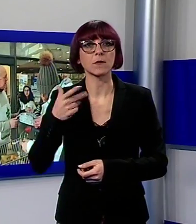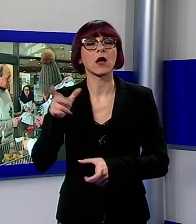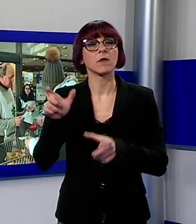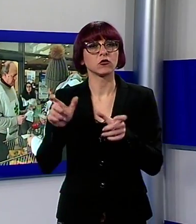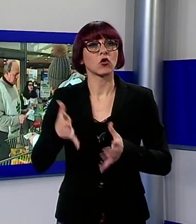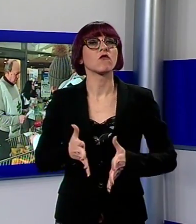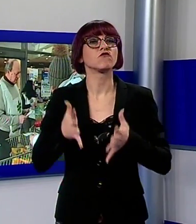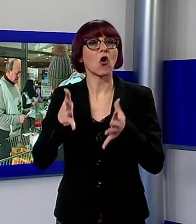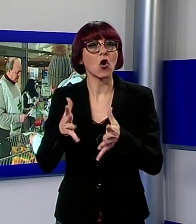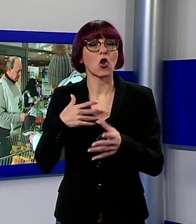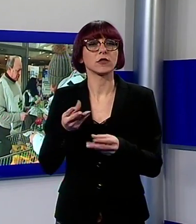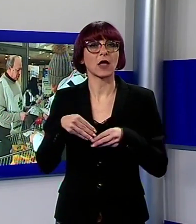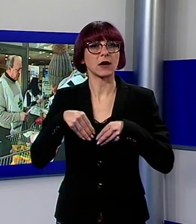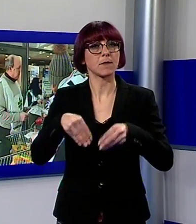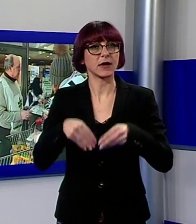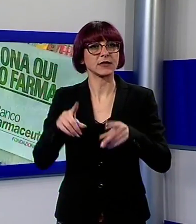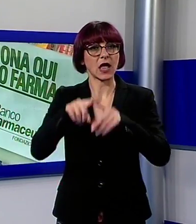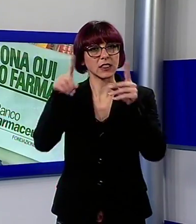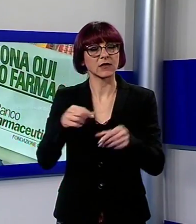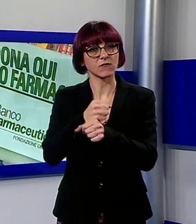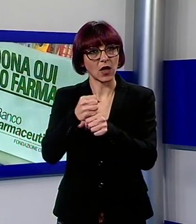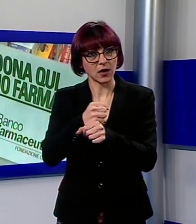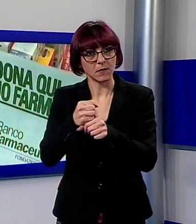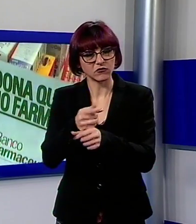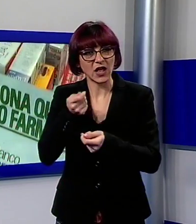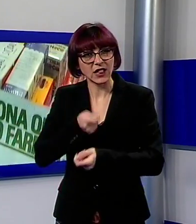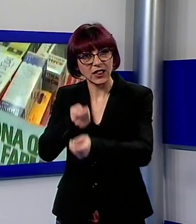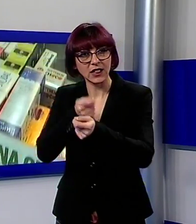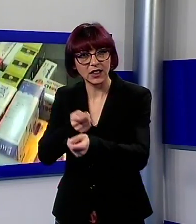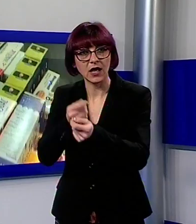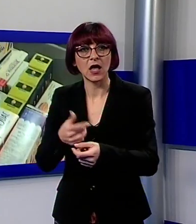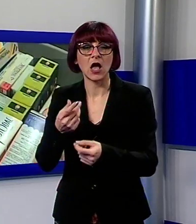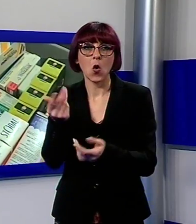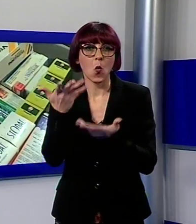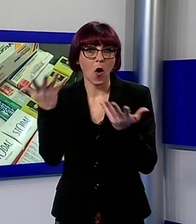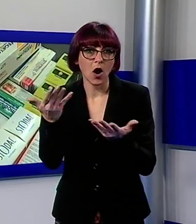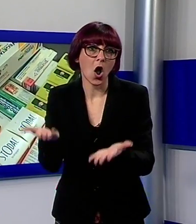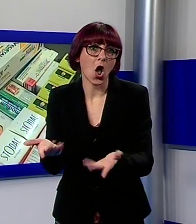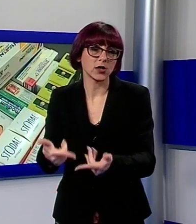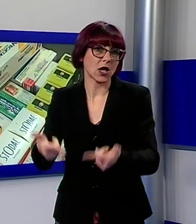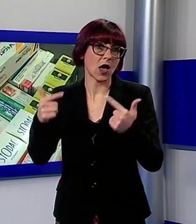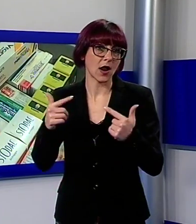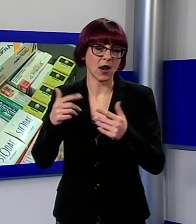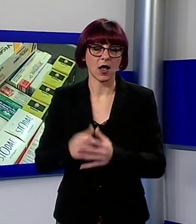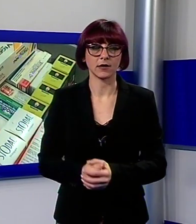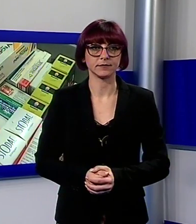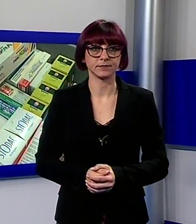per sensibilizzare i cittadini a donare qualche euro per l'acquisto di medicinali. In tanti hanno dato una mano, ma giustamente hanno